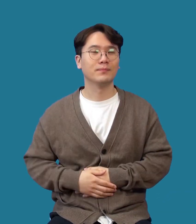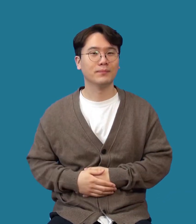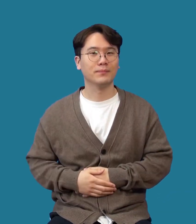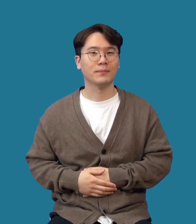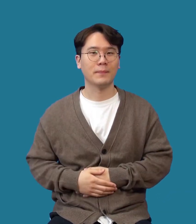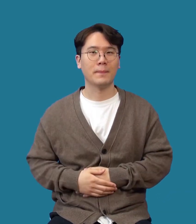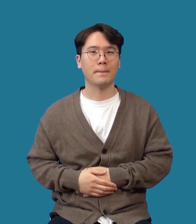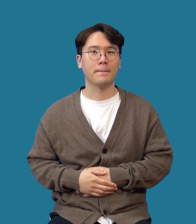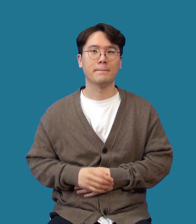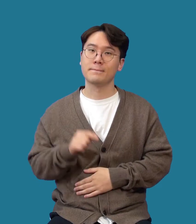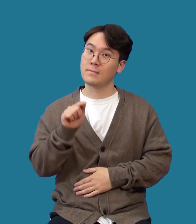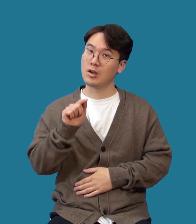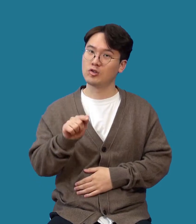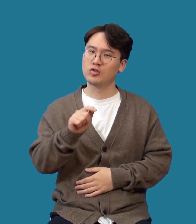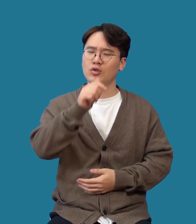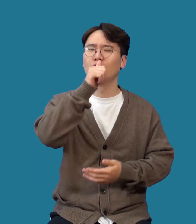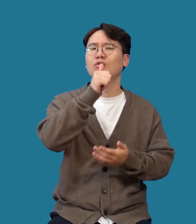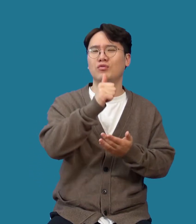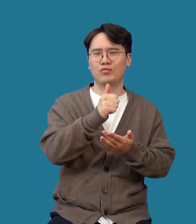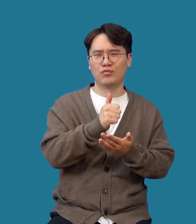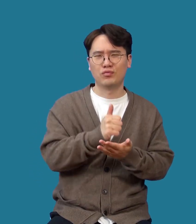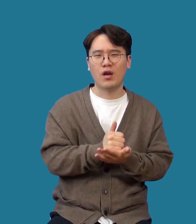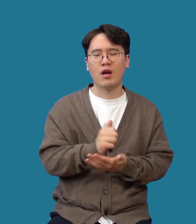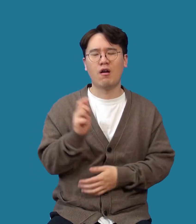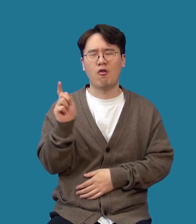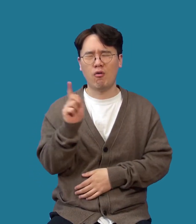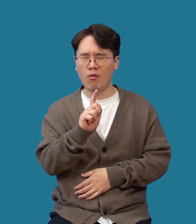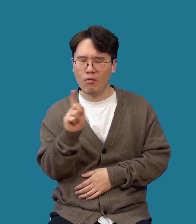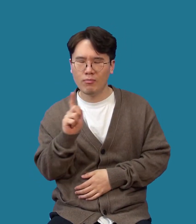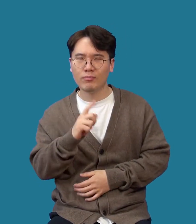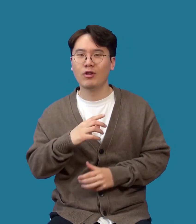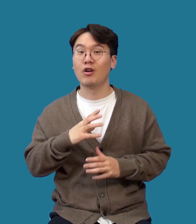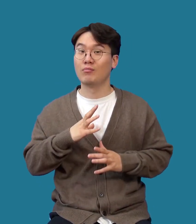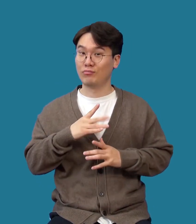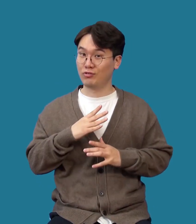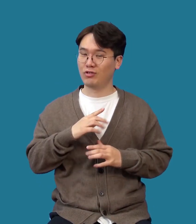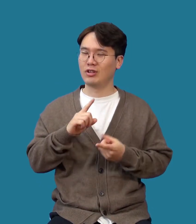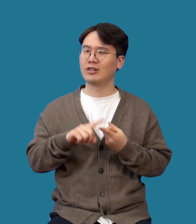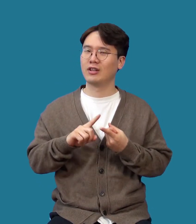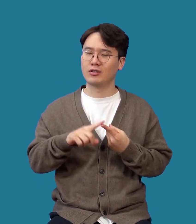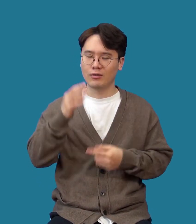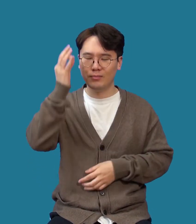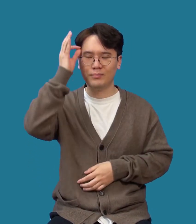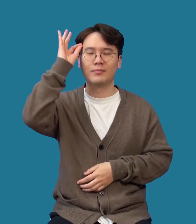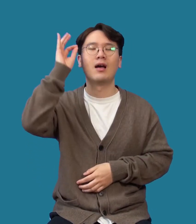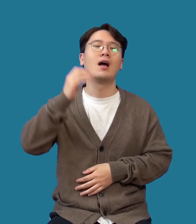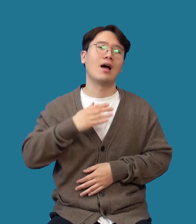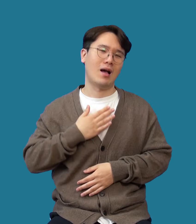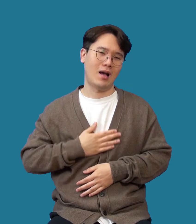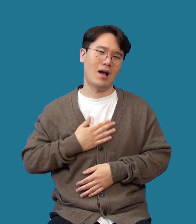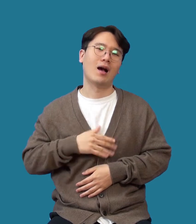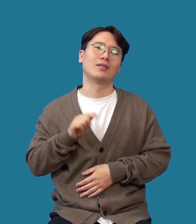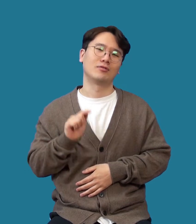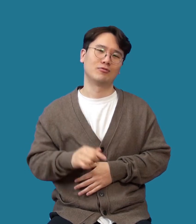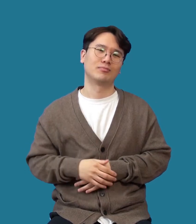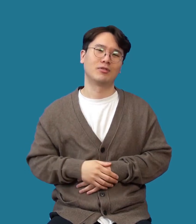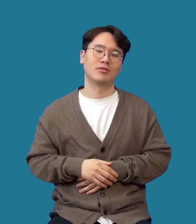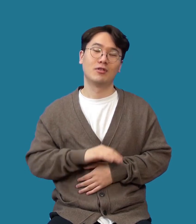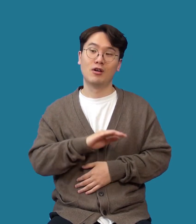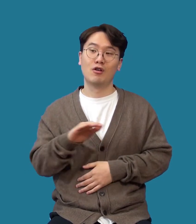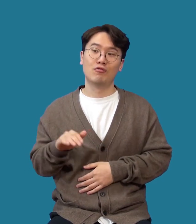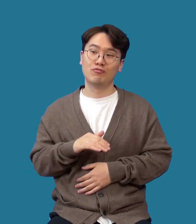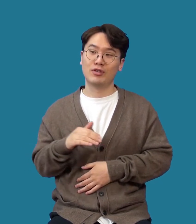그것은 죄가 얼마나 무서운지를 아는 것입니다. 우리의 적, 이 죄가 얼마나